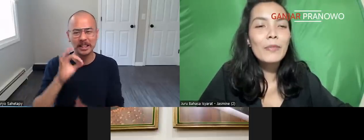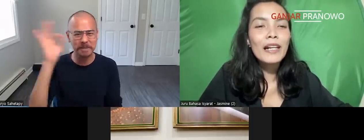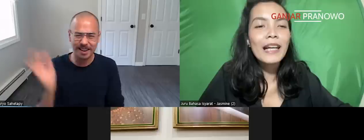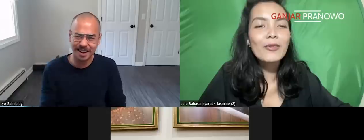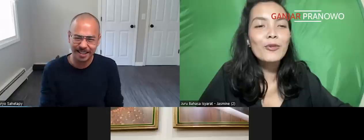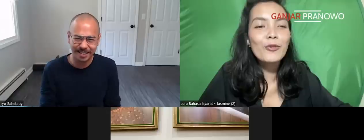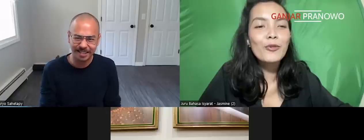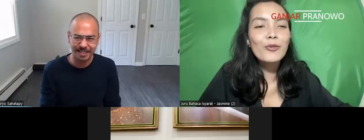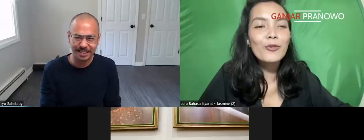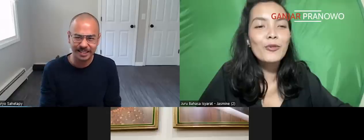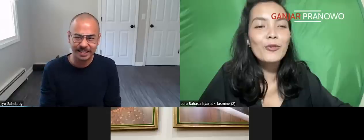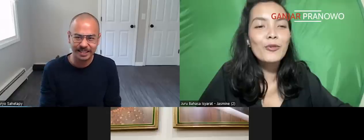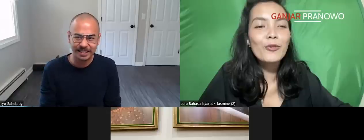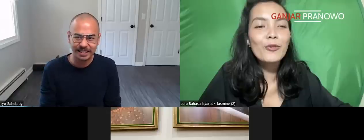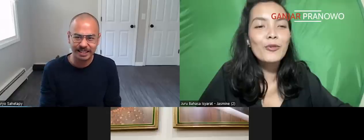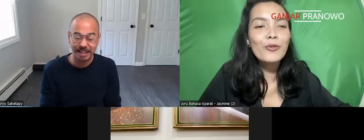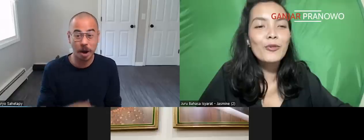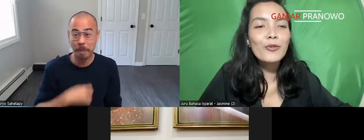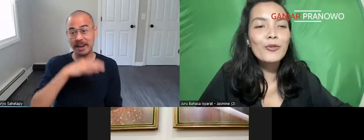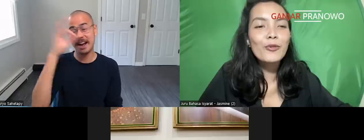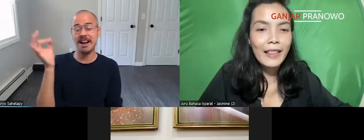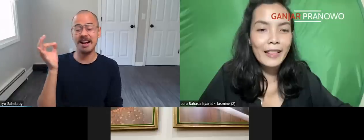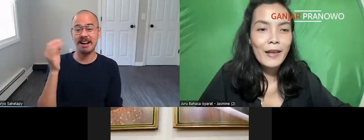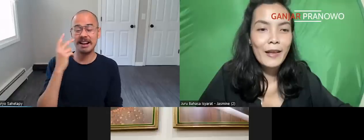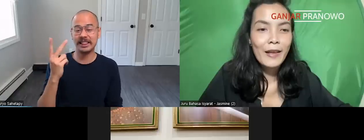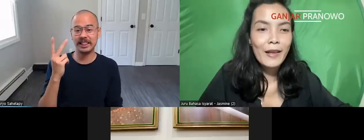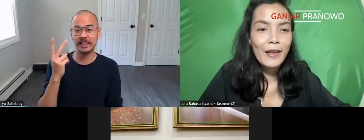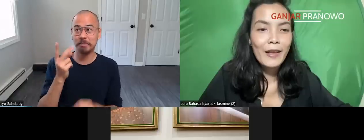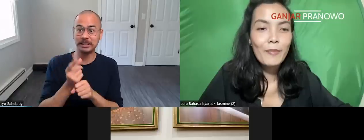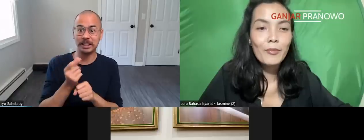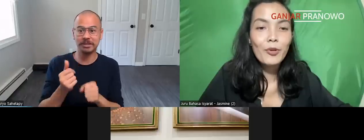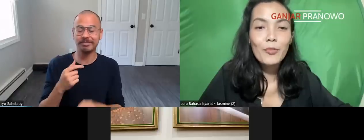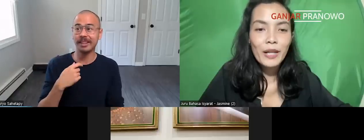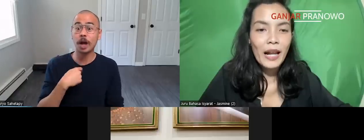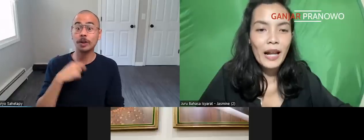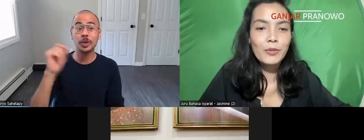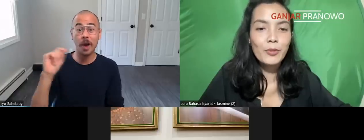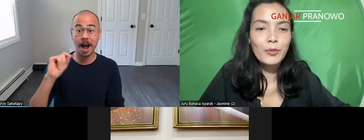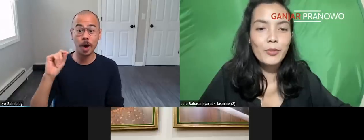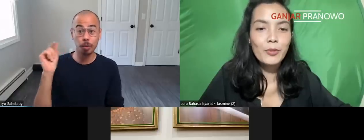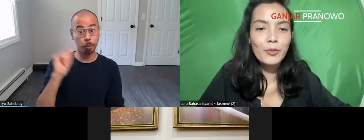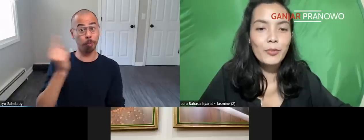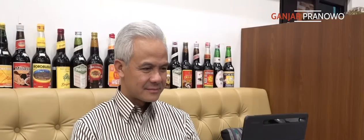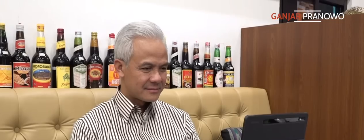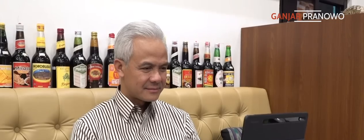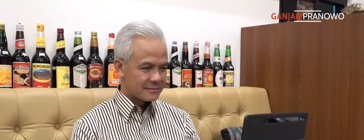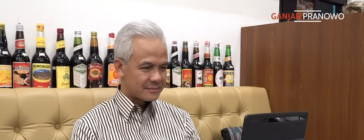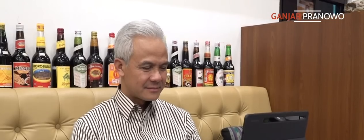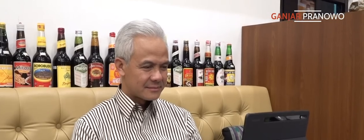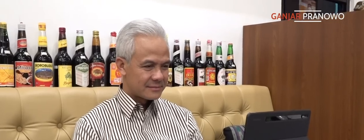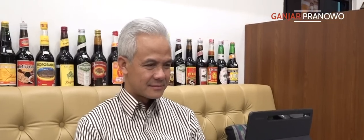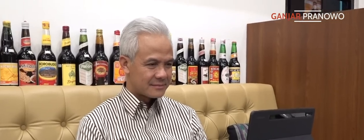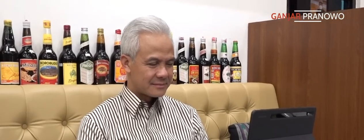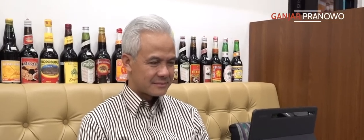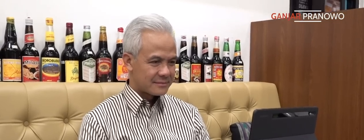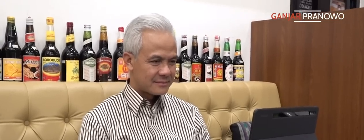enggak pernah lihat guru dengar yang bisa berbahasa isyarat belum pernah sebelumnya jadi ee